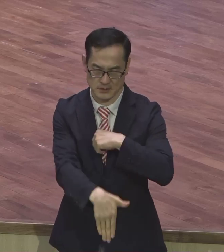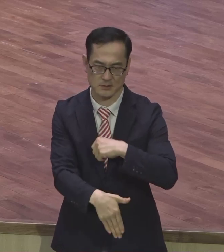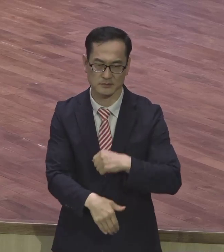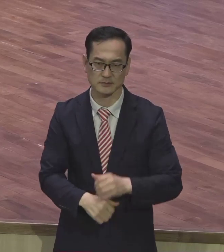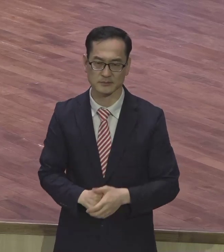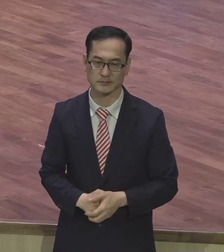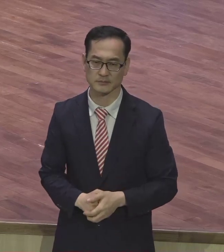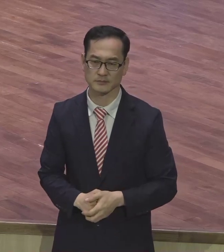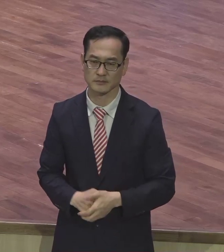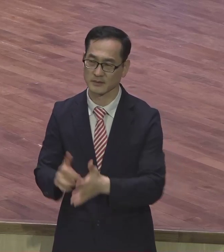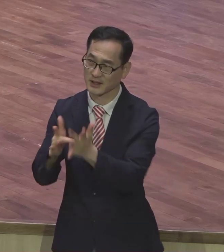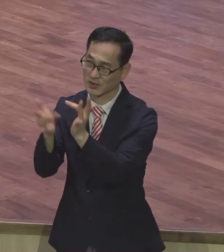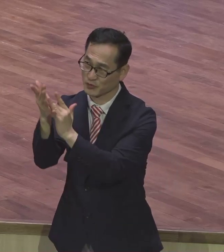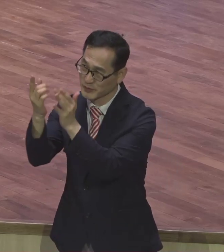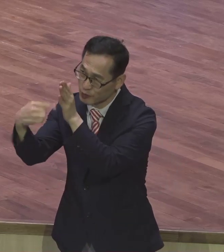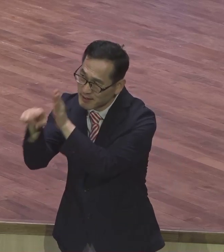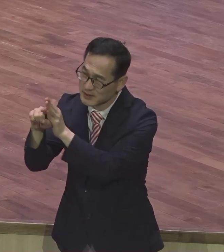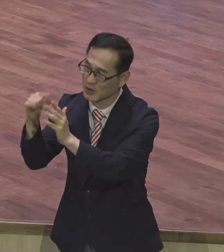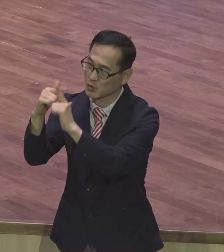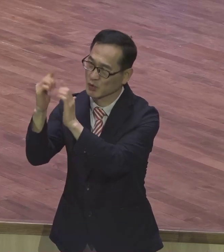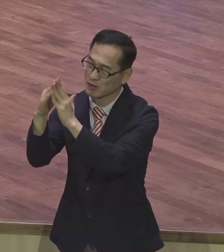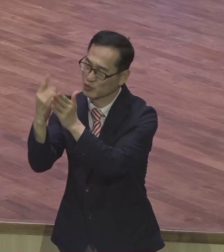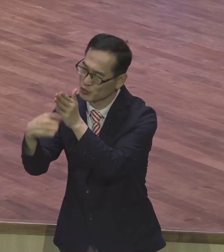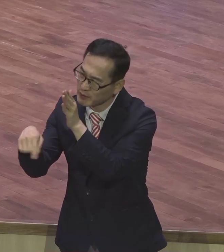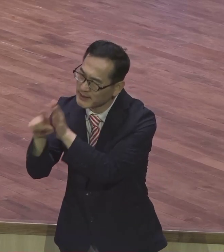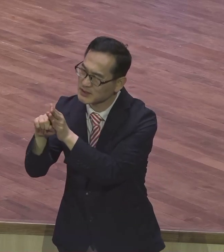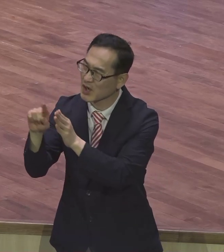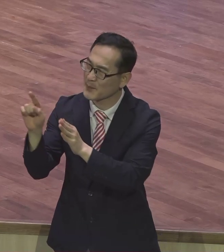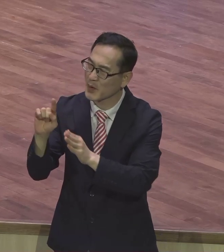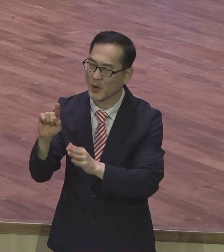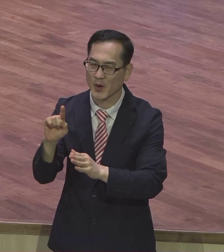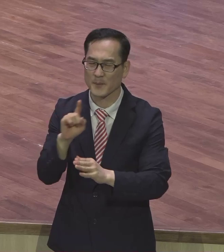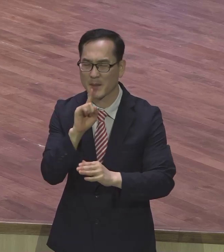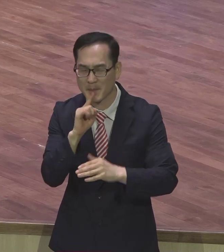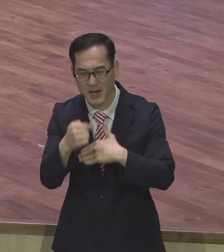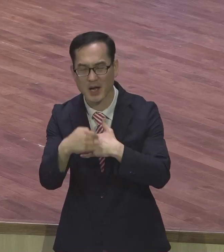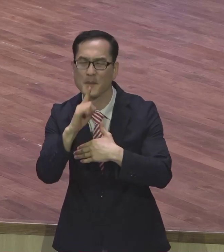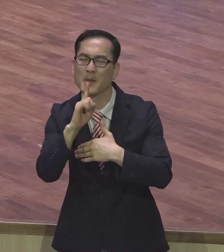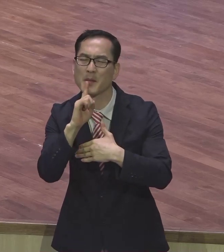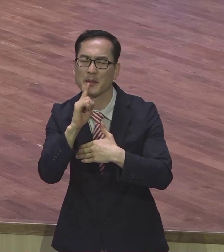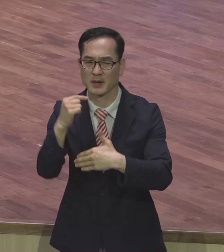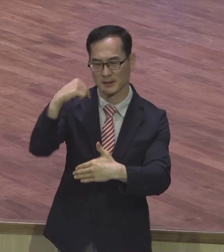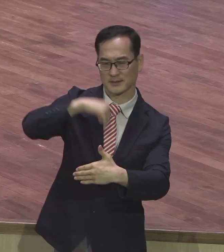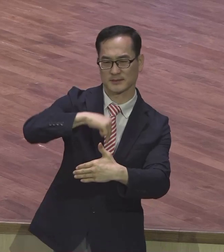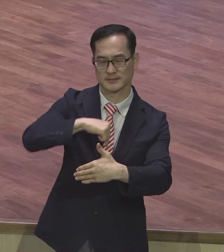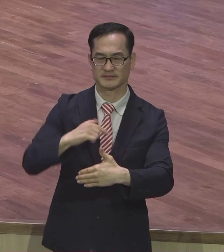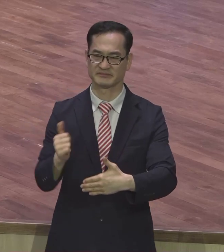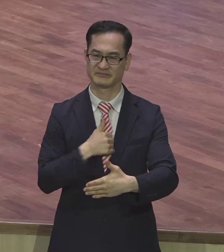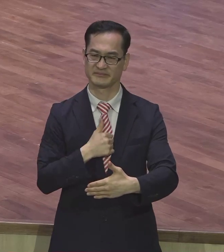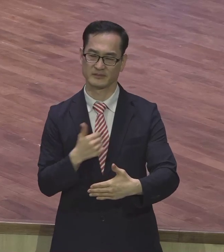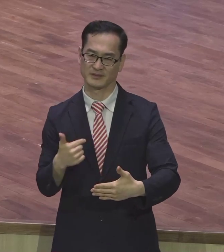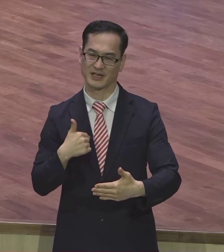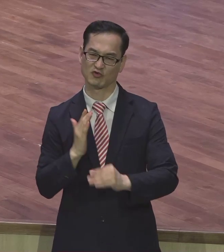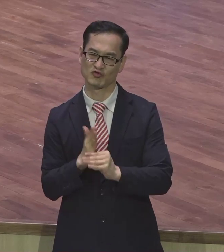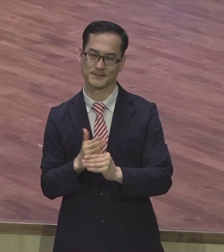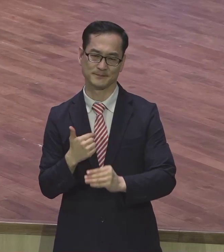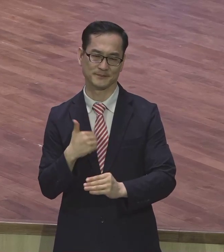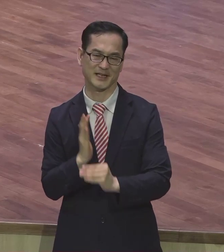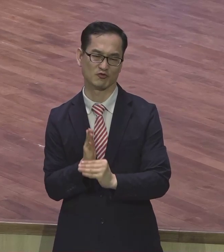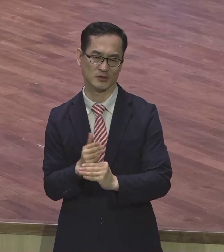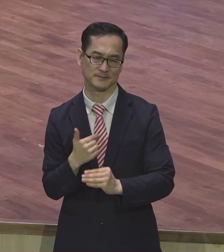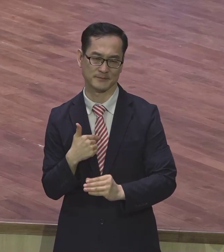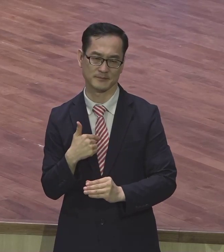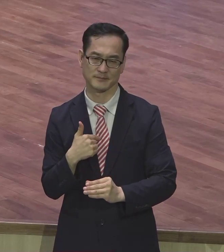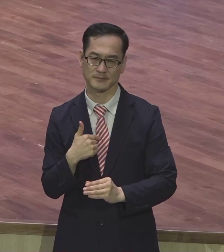예수님을 위해서 교회를 위해서 뭐 누구를 위해서 말하지만 실제로는 자기라고 하는 털에 딱 갇혀있어요. 자기